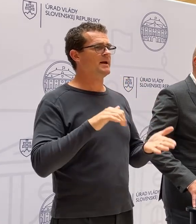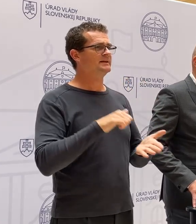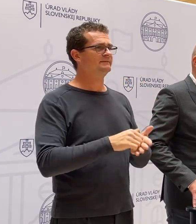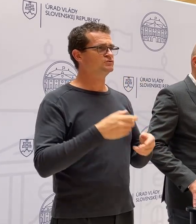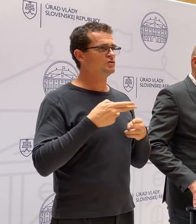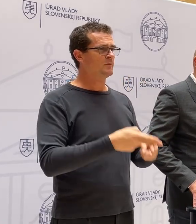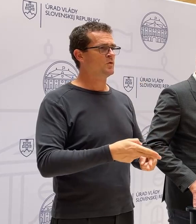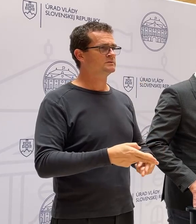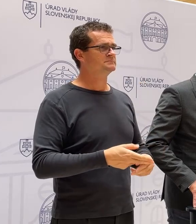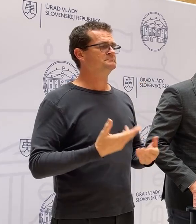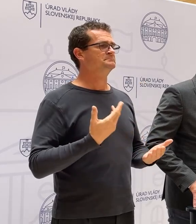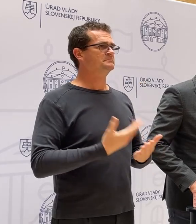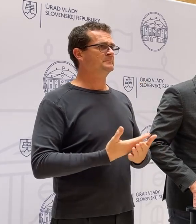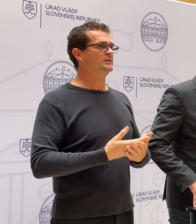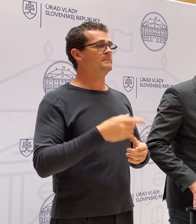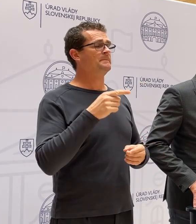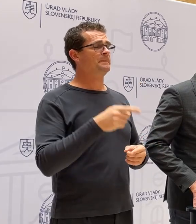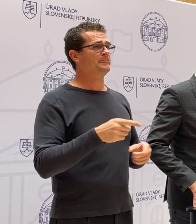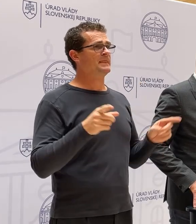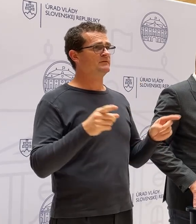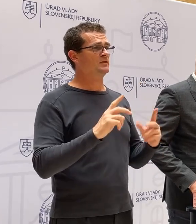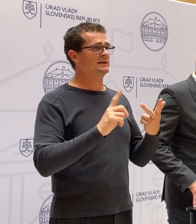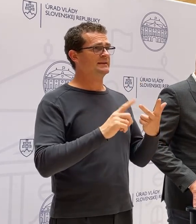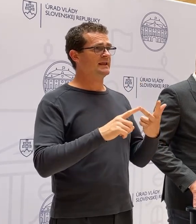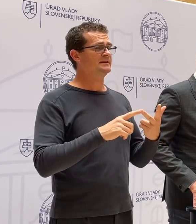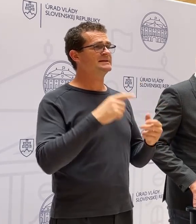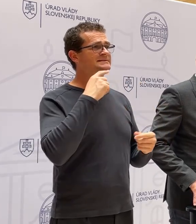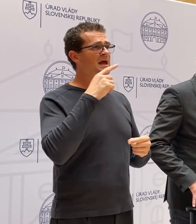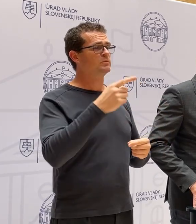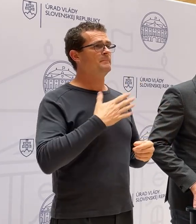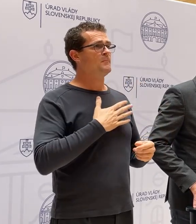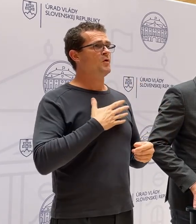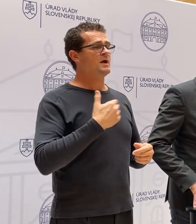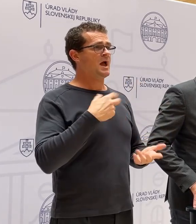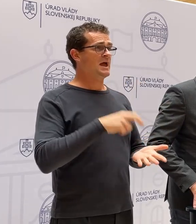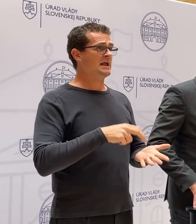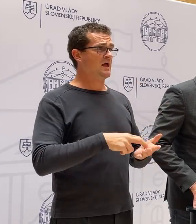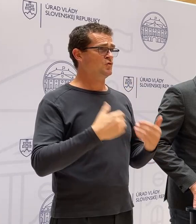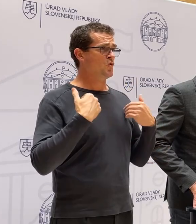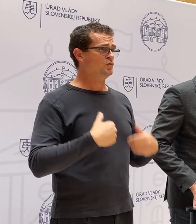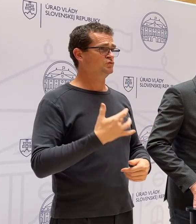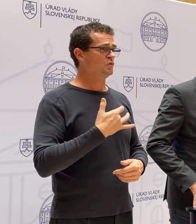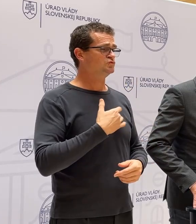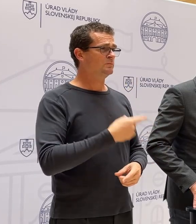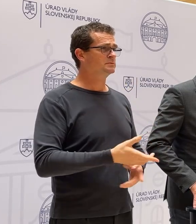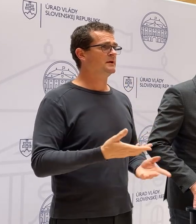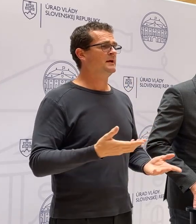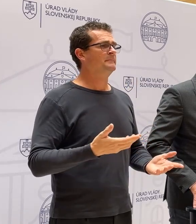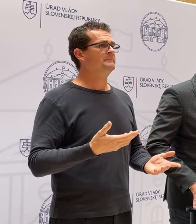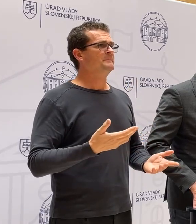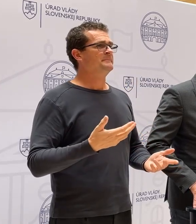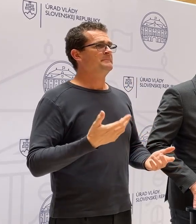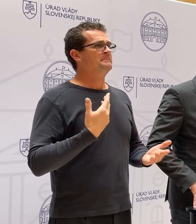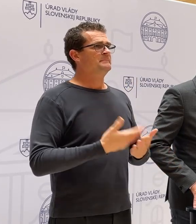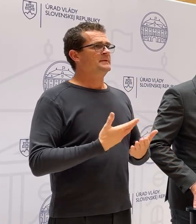investičnú pomoc. Tak toľko to k tomu tretiemu, to Záborské je moja osobná radosť a